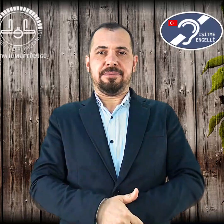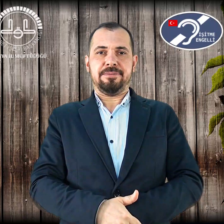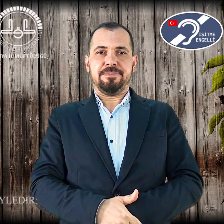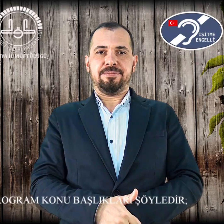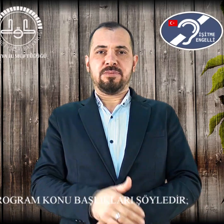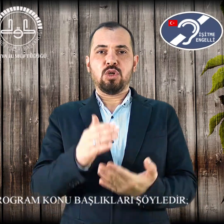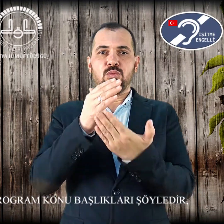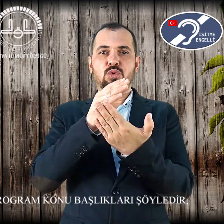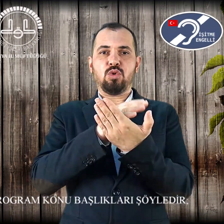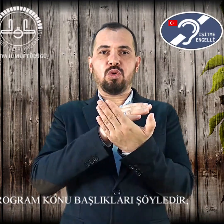Program konu başlıkları şöyledir: